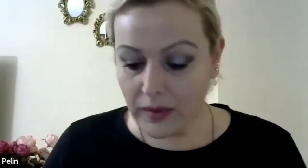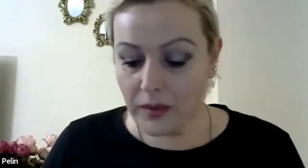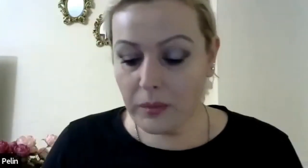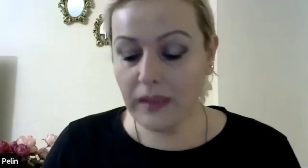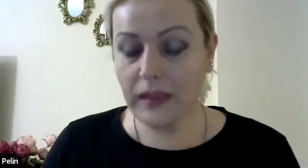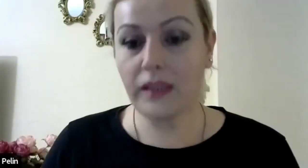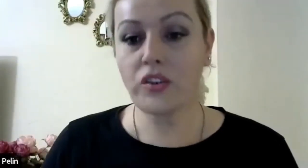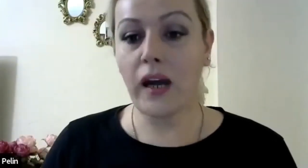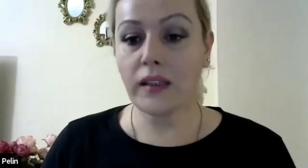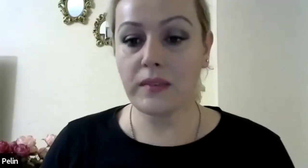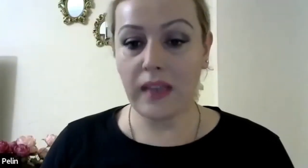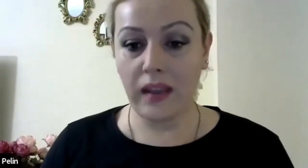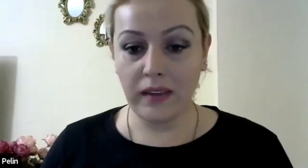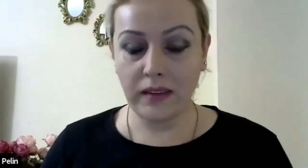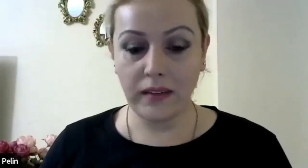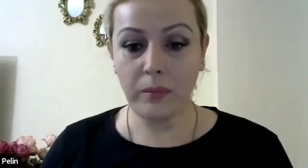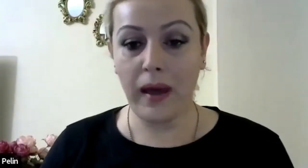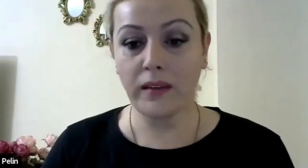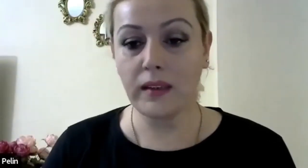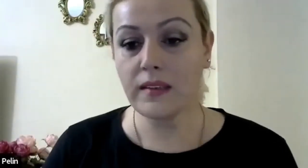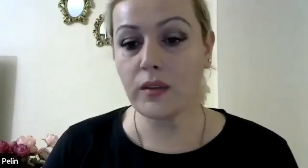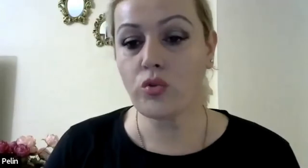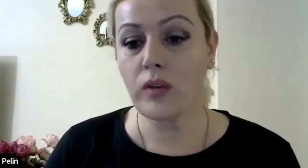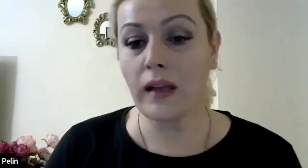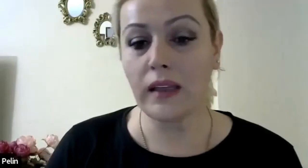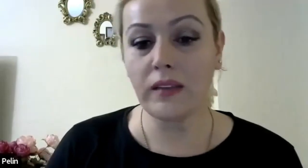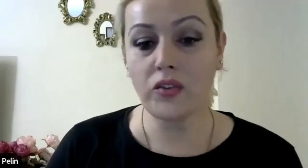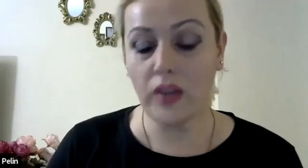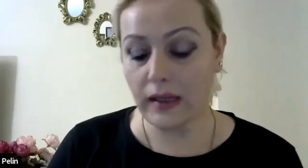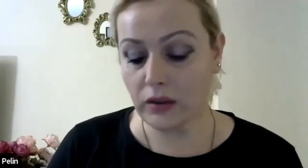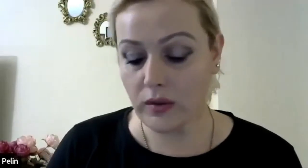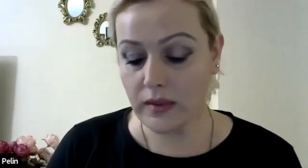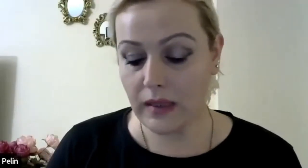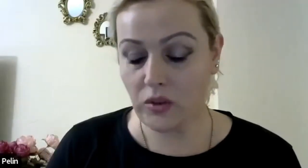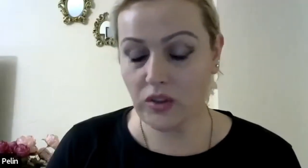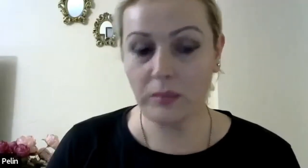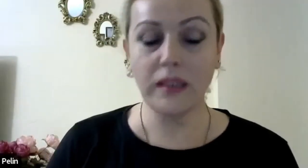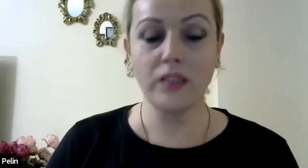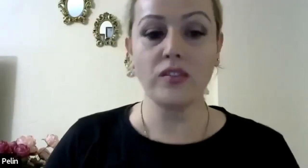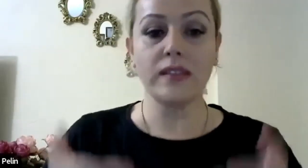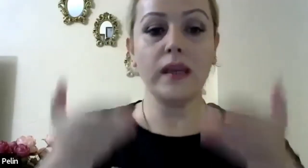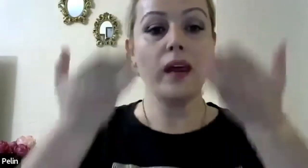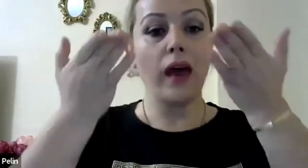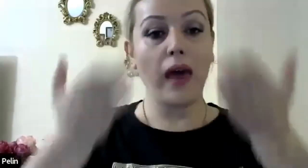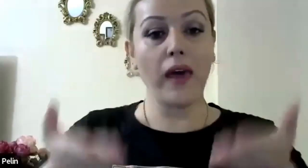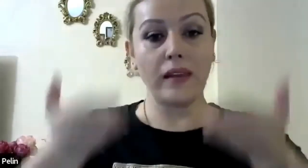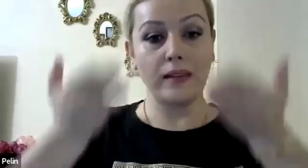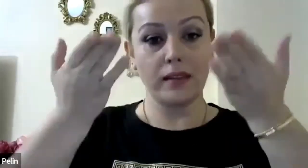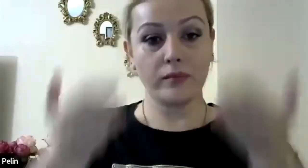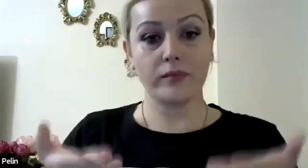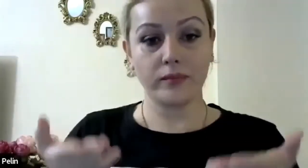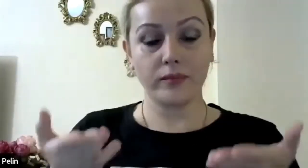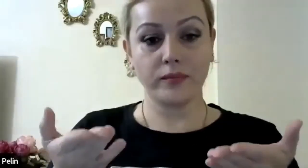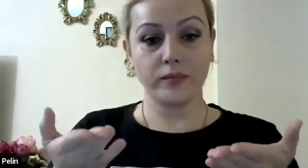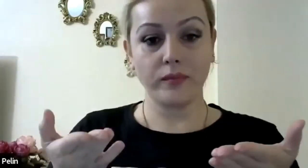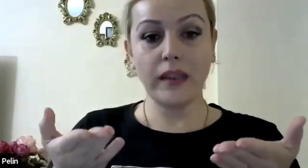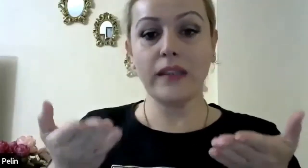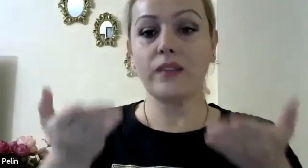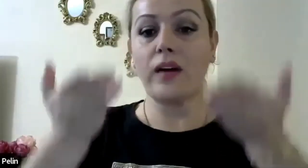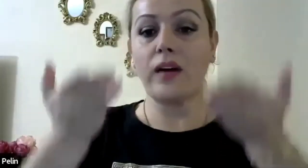Bir diğer işaretimiz evetti. Ben size 3 tane evet işareti göstermiştim. Birincisi evet. 2 defa.